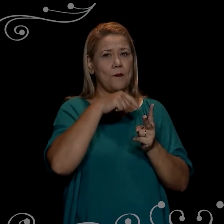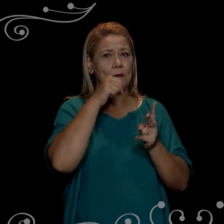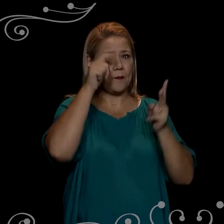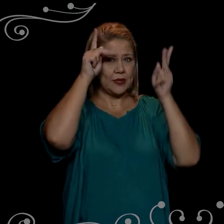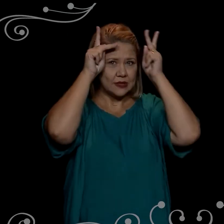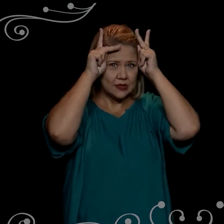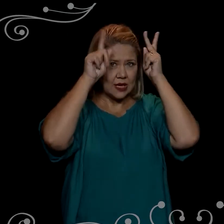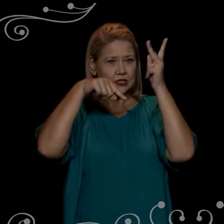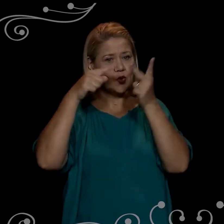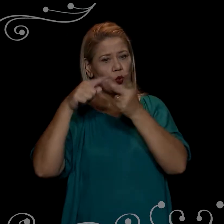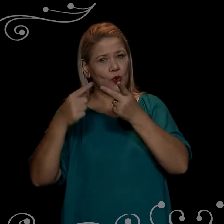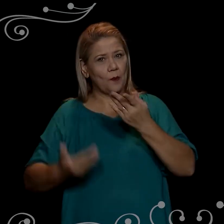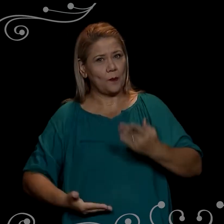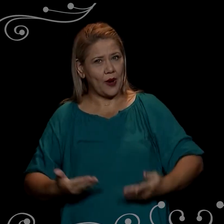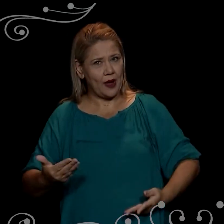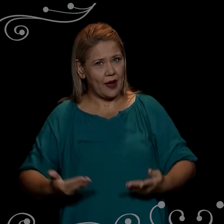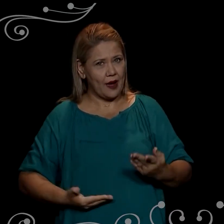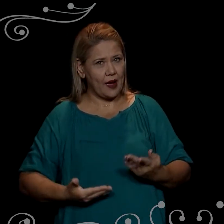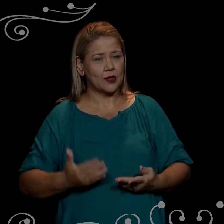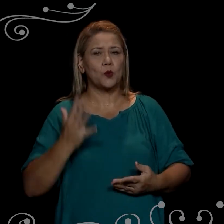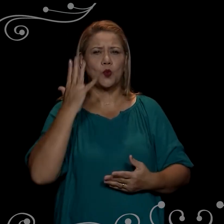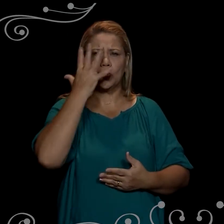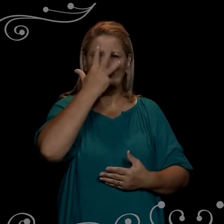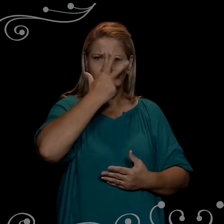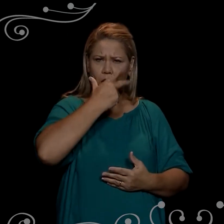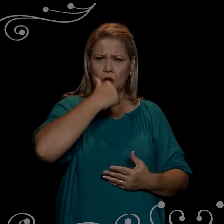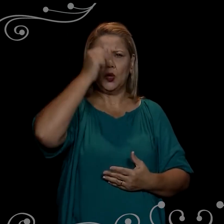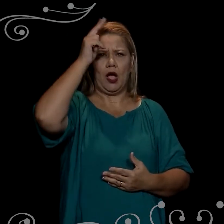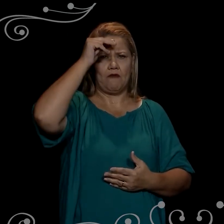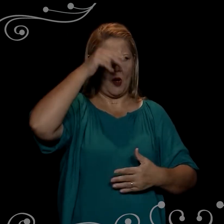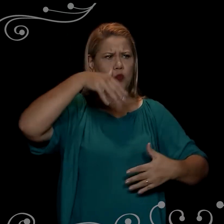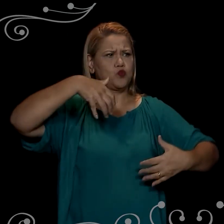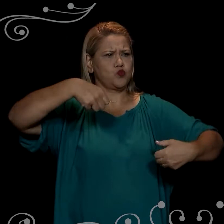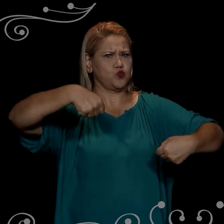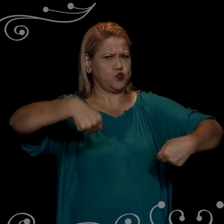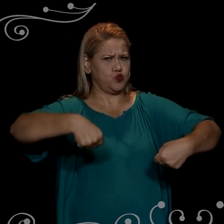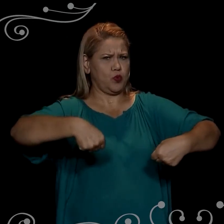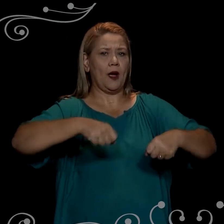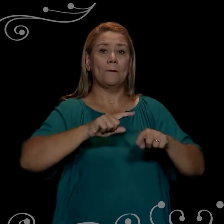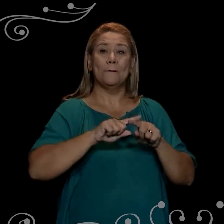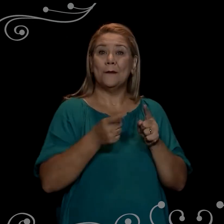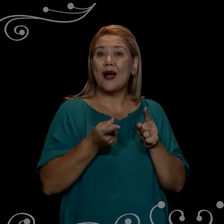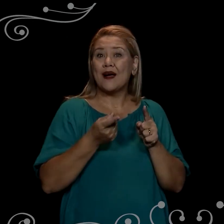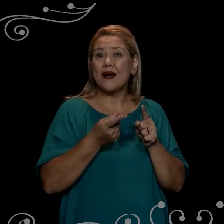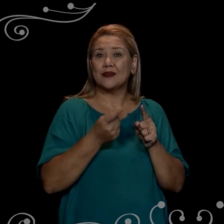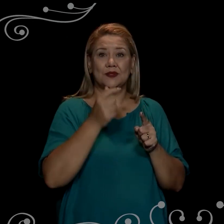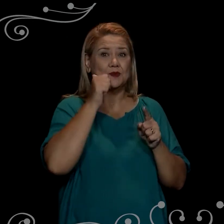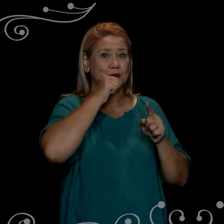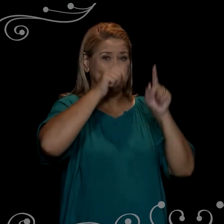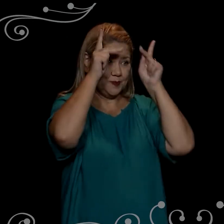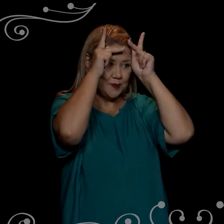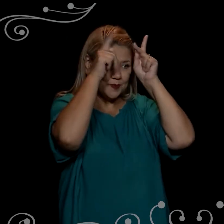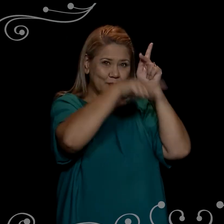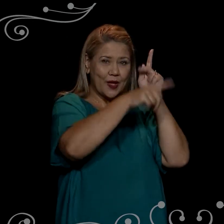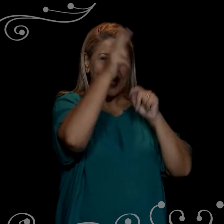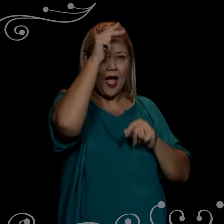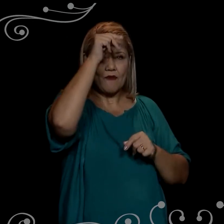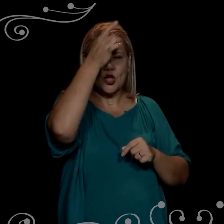O cavalo da princesa, porém, tinha um dom especial que só era conhecido por